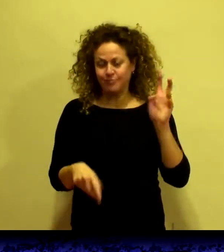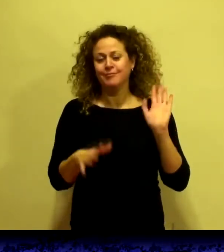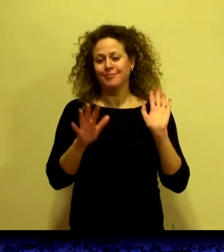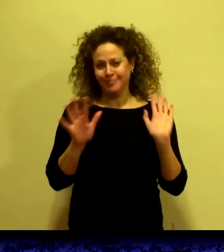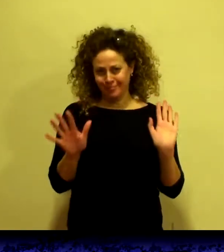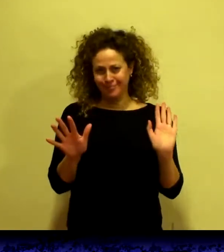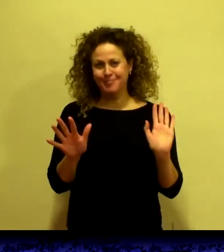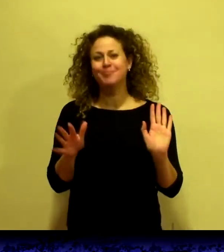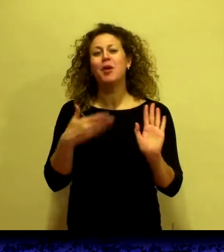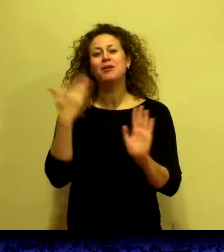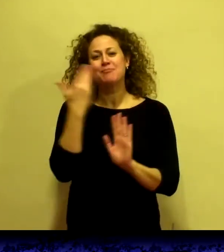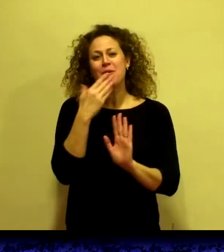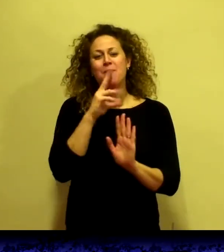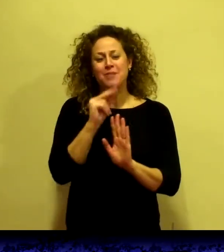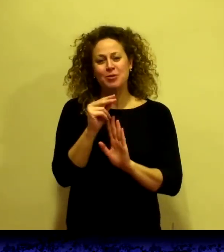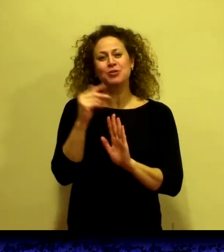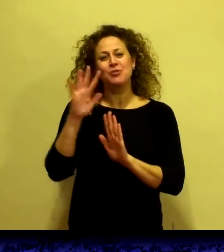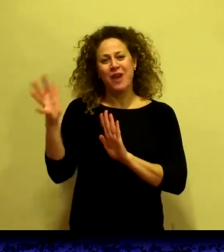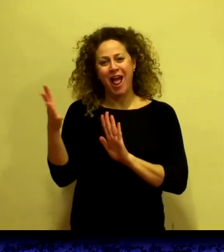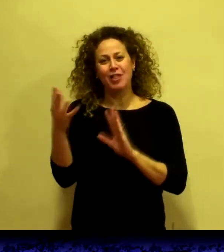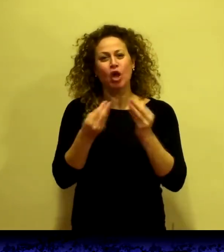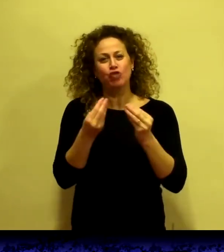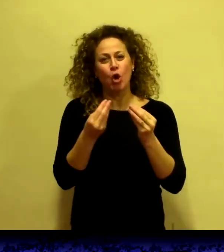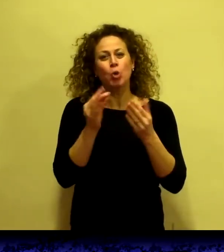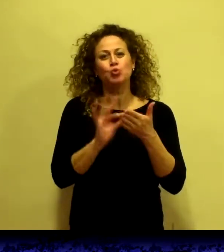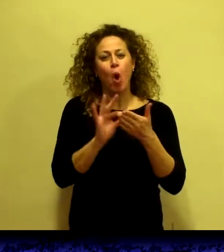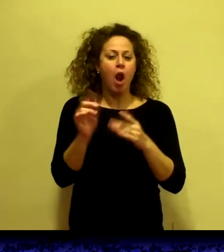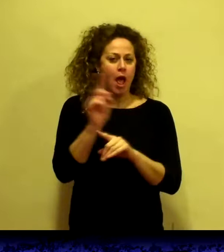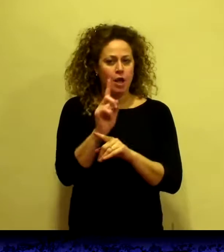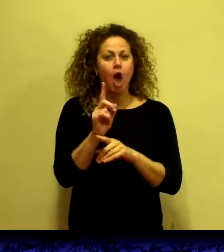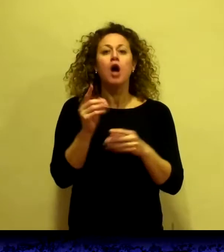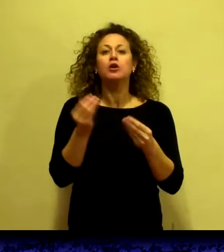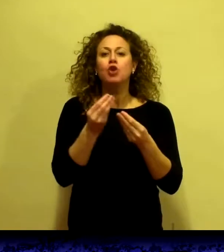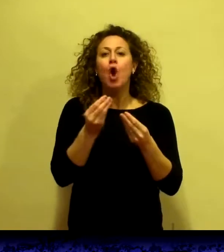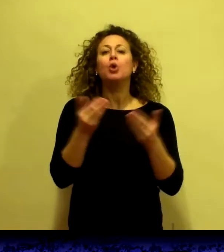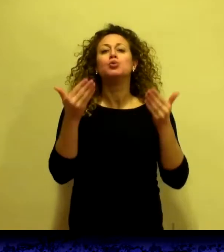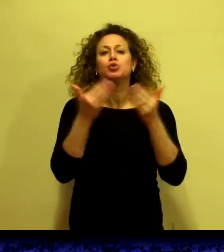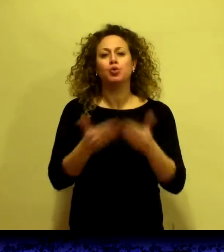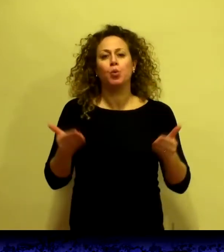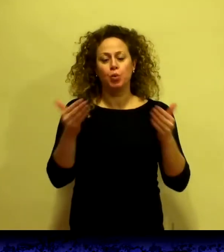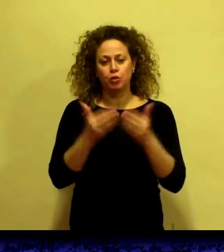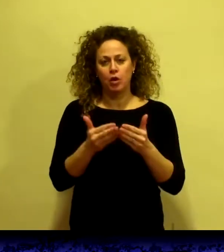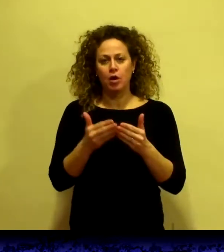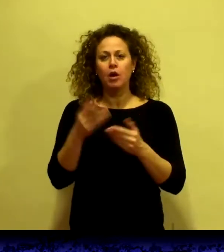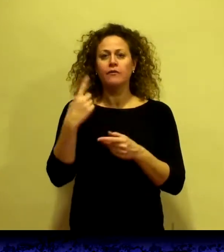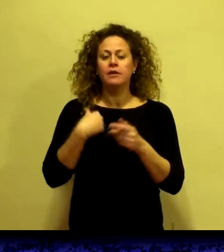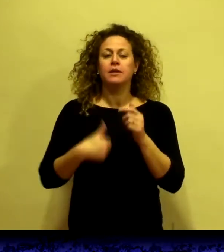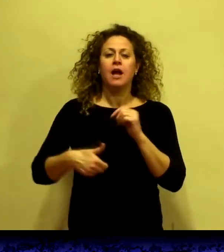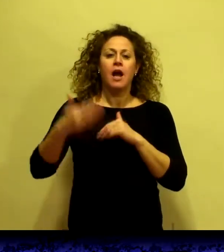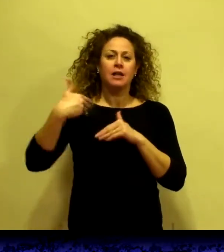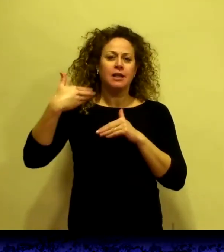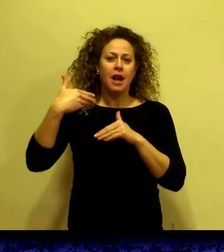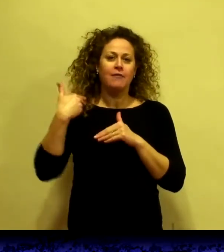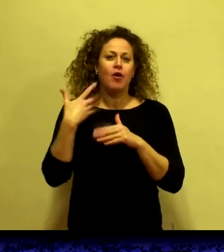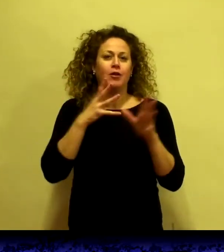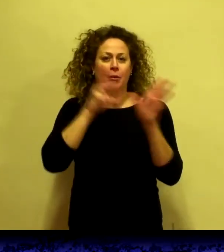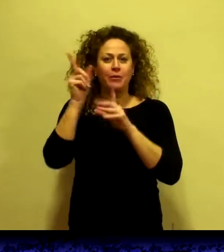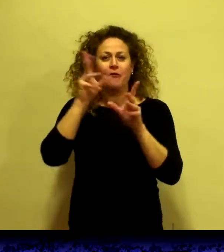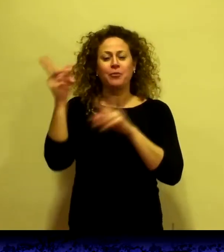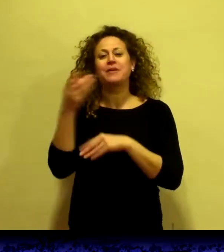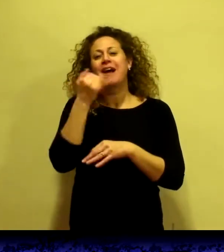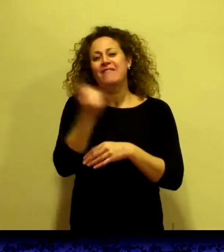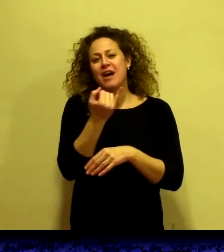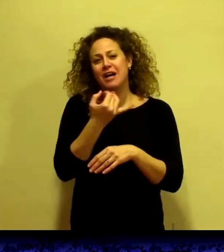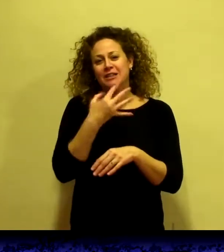Boh, però anche vabbè, la scuola, dai. No, dai. L'altra volta ho chiamato l'ospite Elena invece di non Sara, quindi voglio